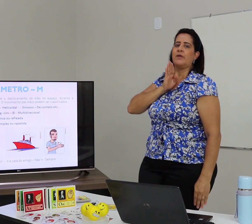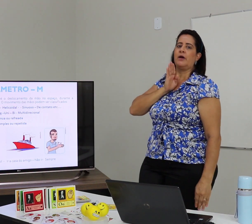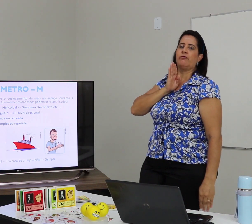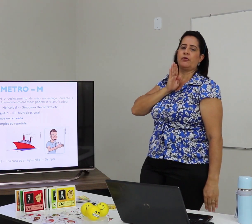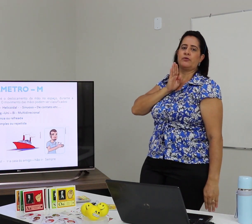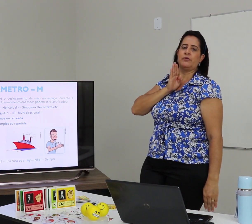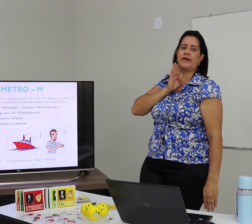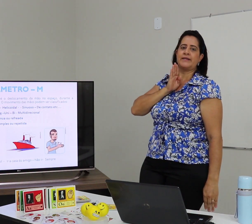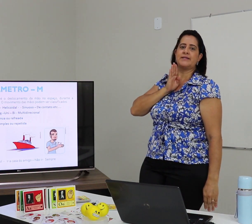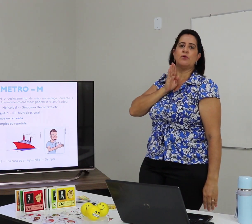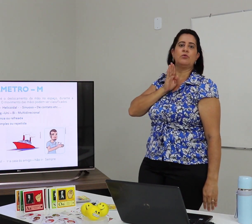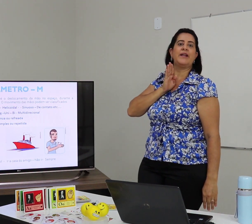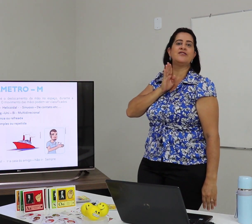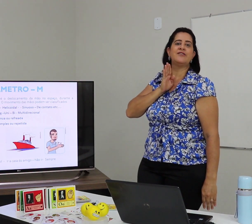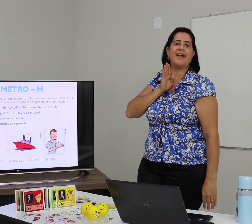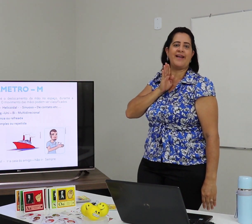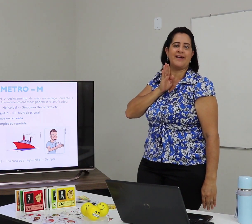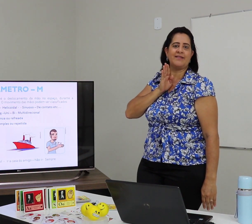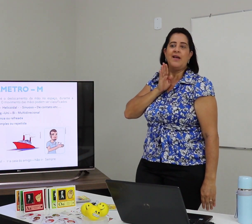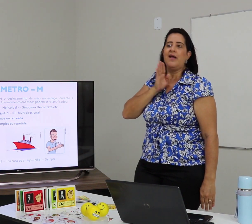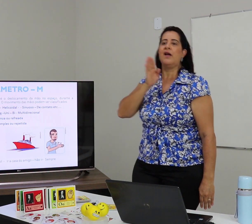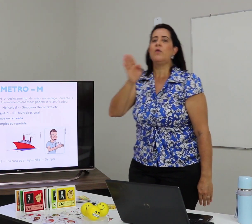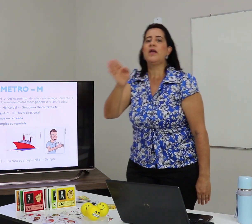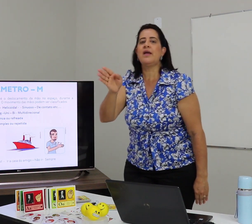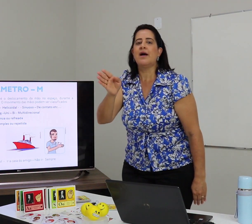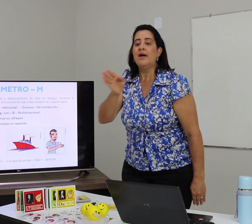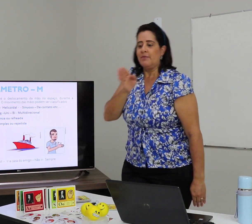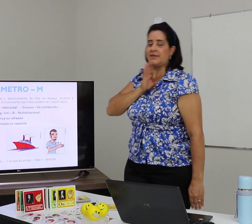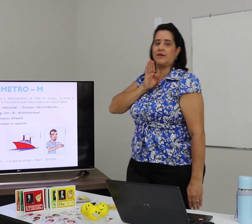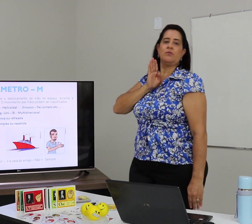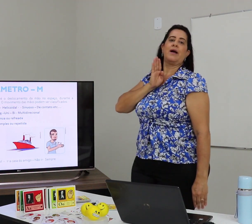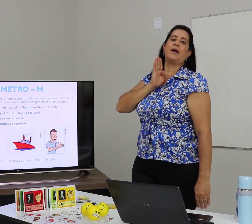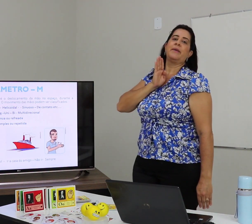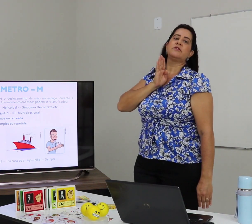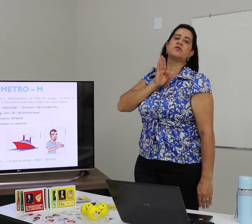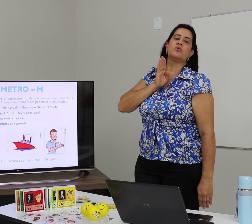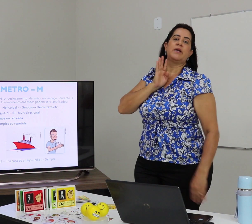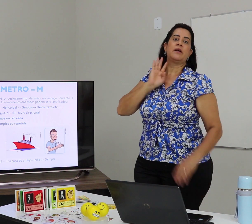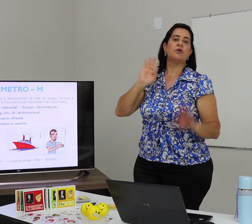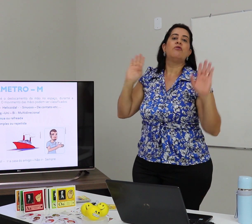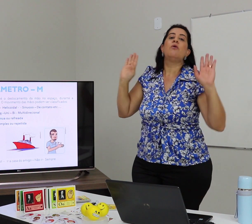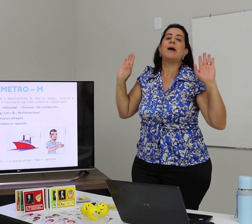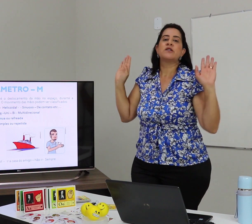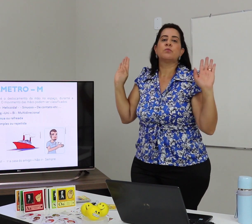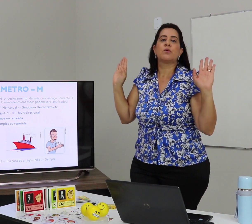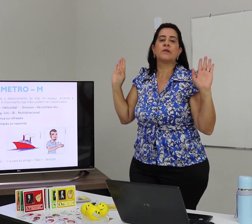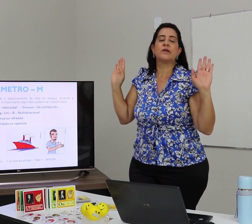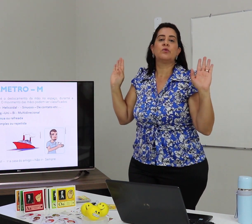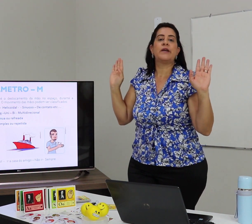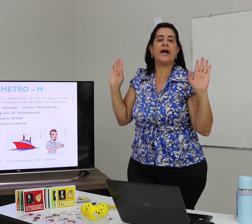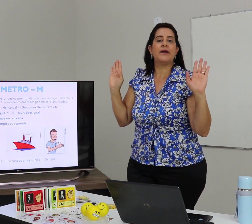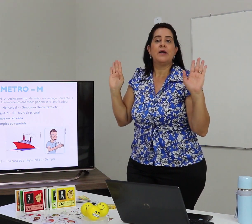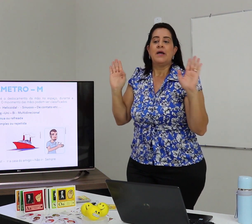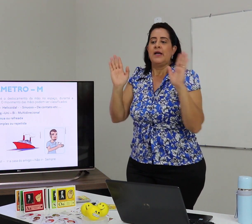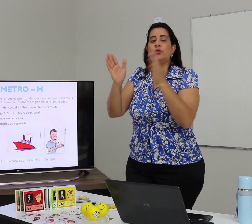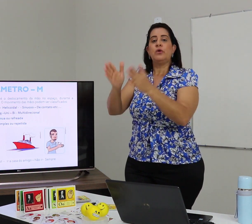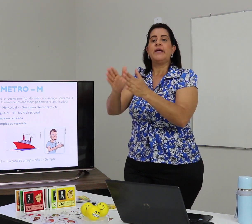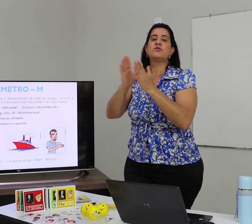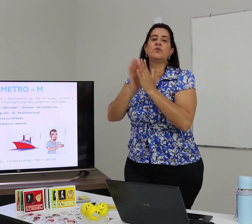eu volto. Quer dizer, eu mudei de ideia. Eu ia, mas eu acabei de descobrir que eu não vou mais por conta do horário e do risco que eu